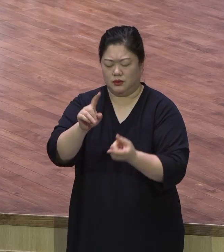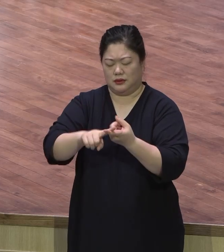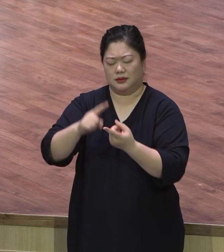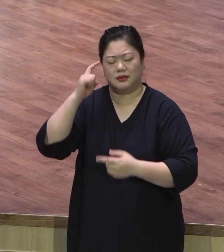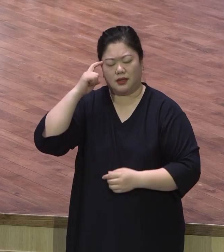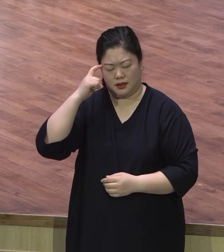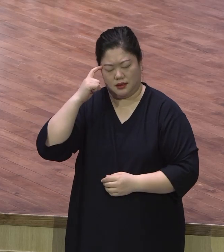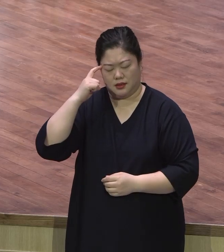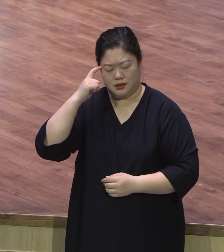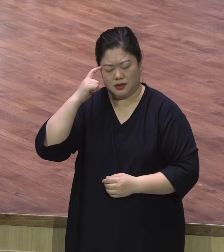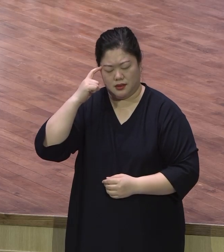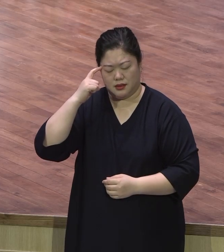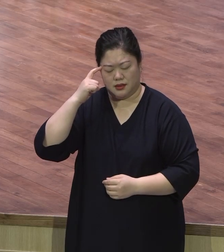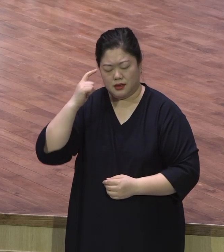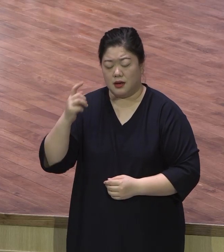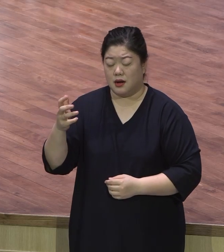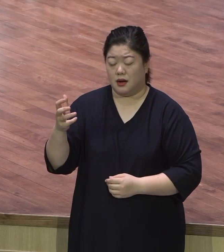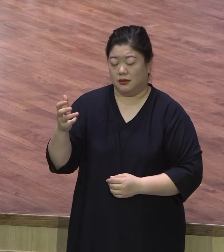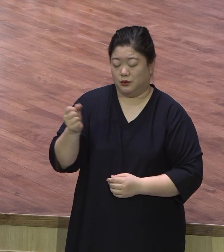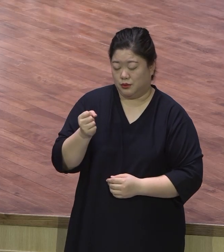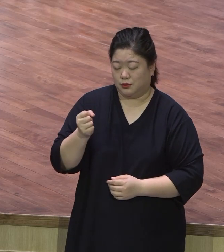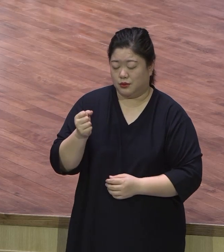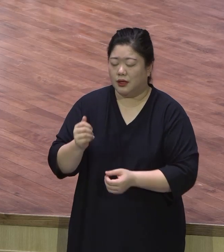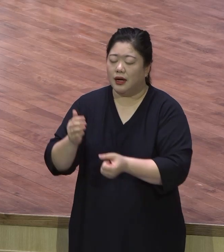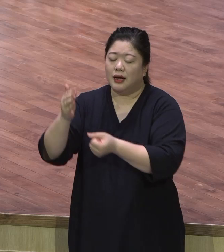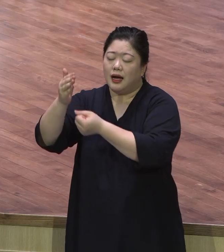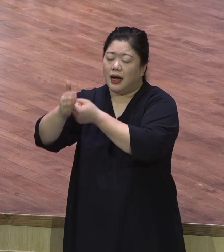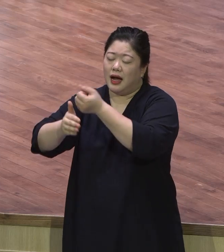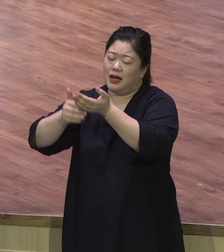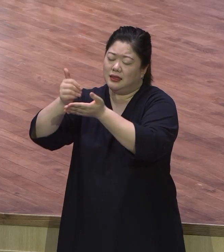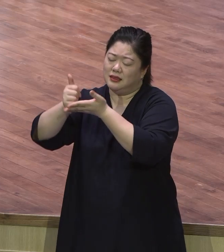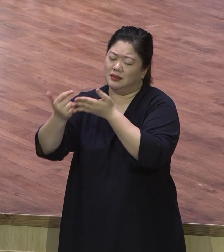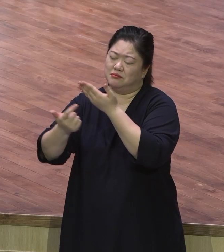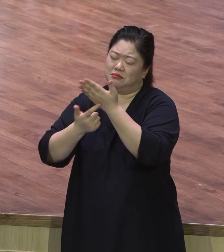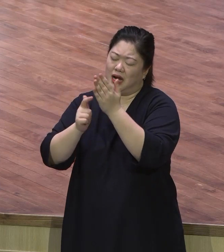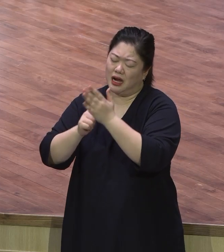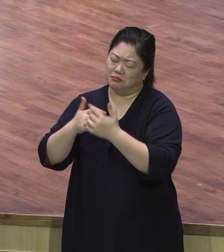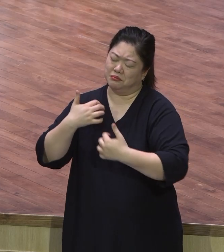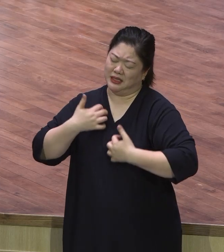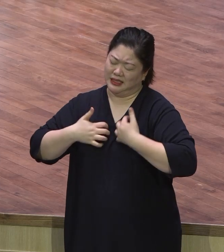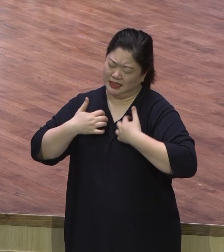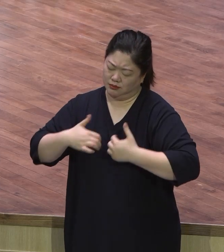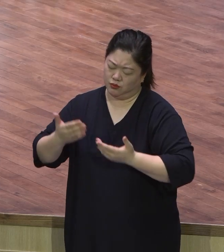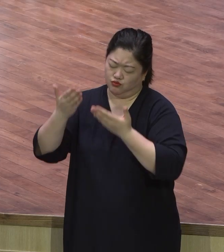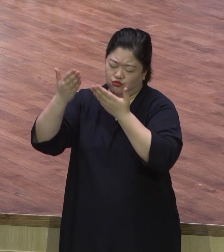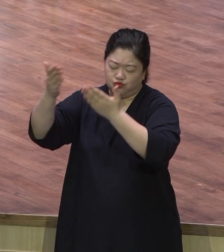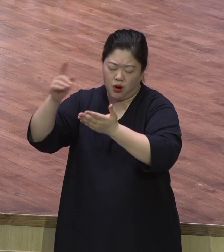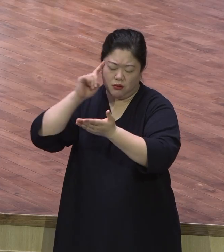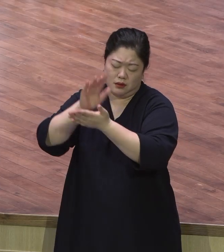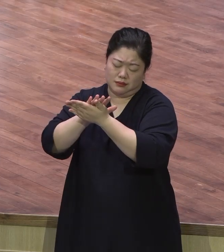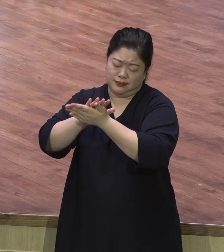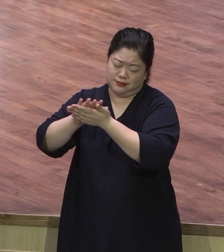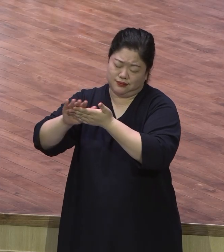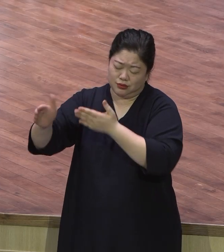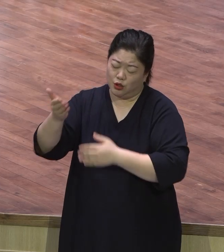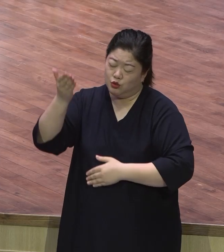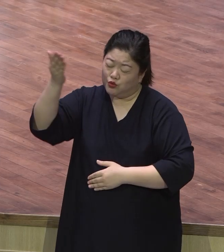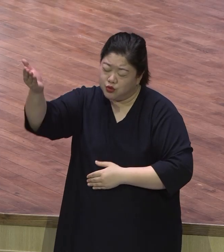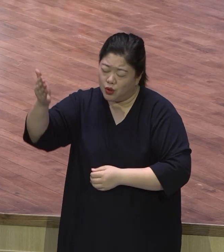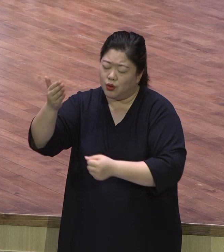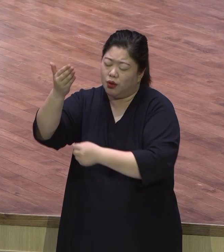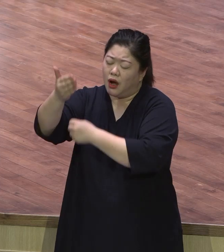하나님이 기뻐하시는 내가 가졌다 못 가졌다가 아니고 하나님이 보실 때 중심